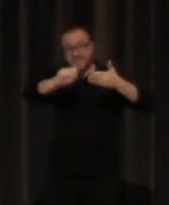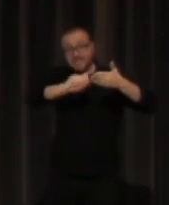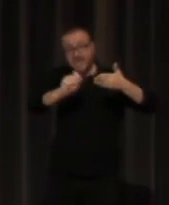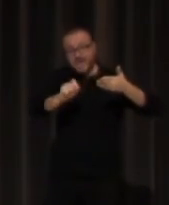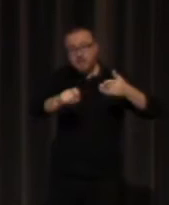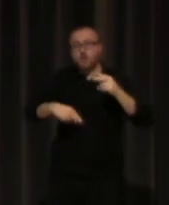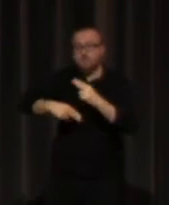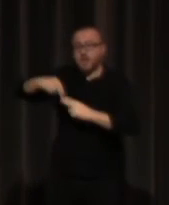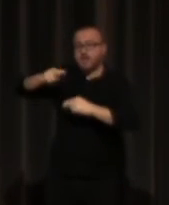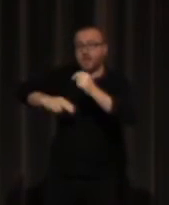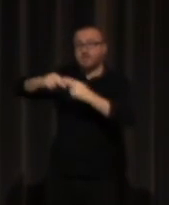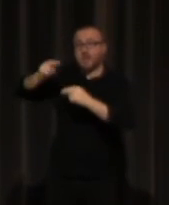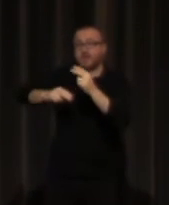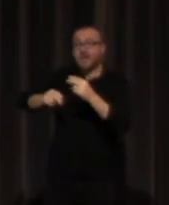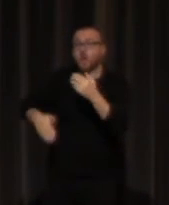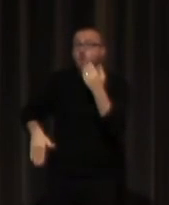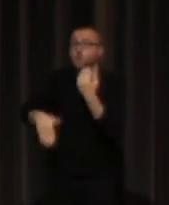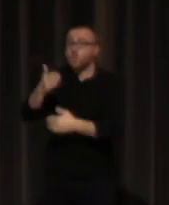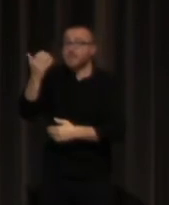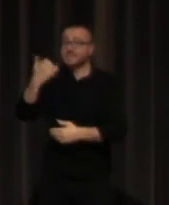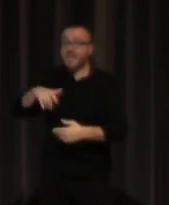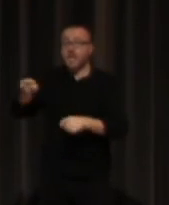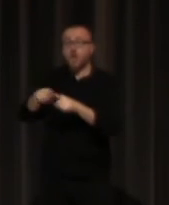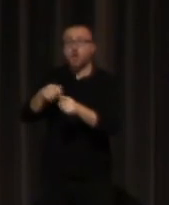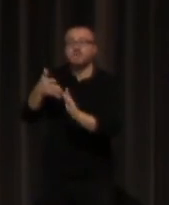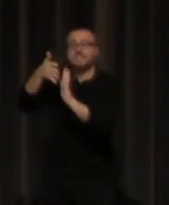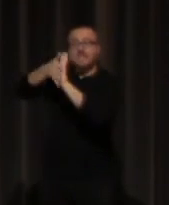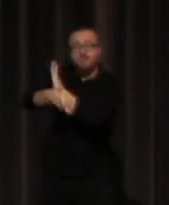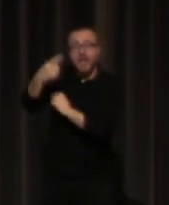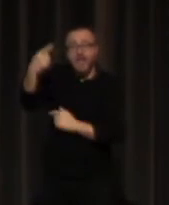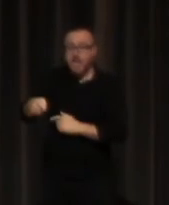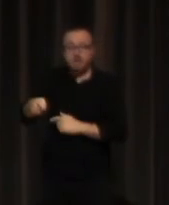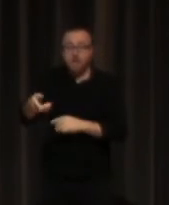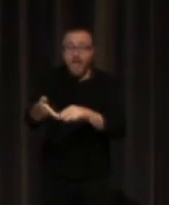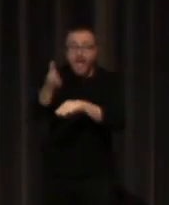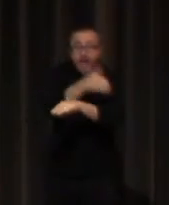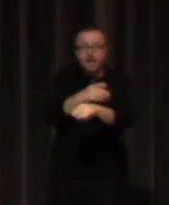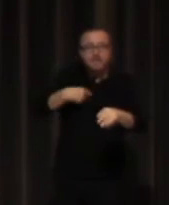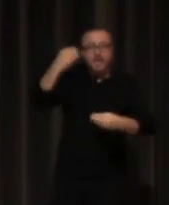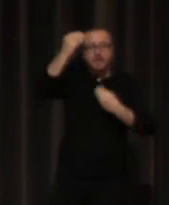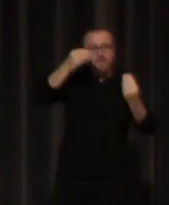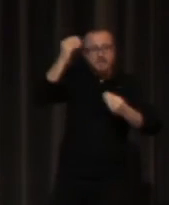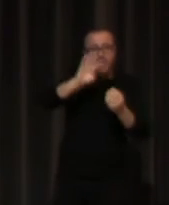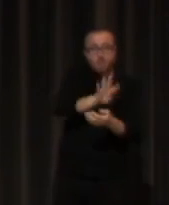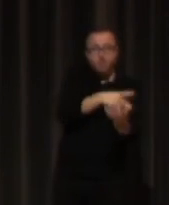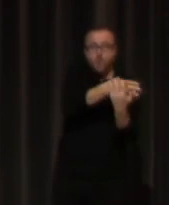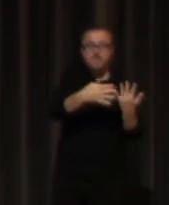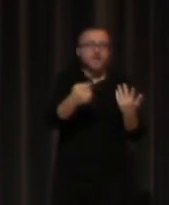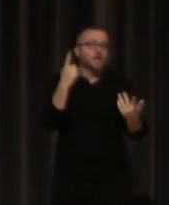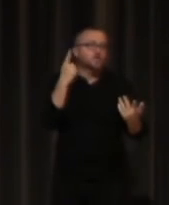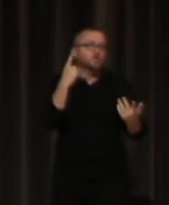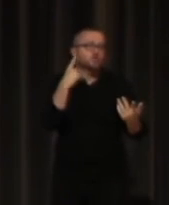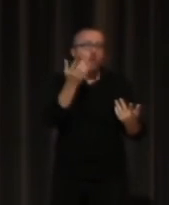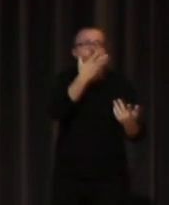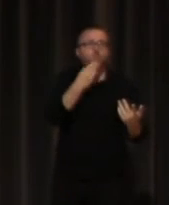sospesa ja abans que comenci a significar. Com un mer so en un poema, això ja compta, si hi ha